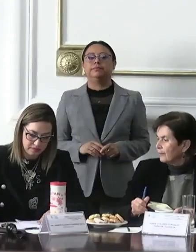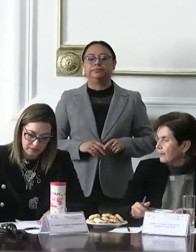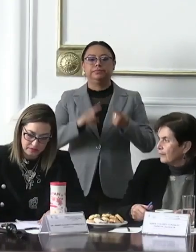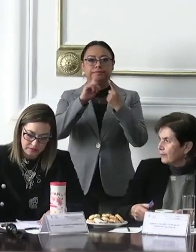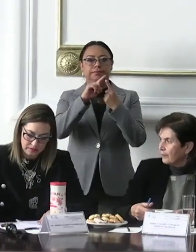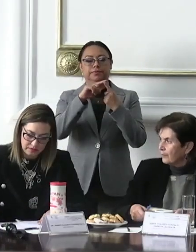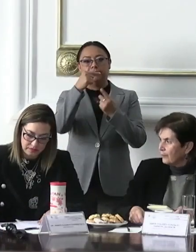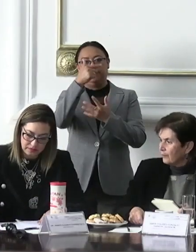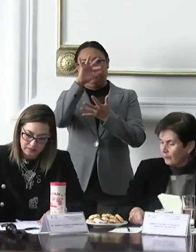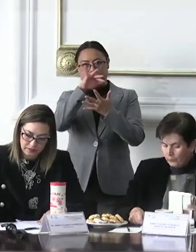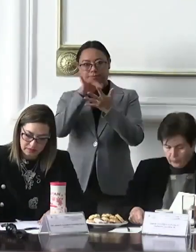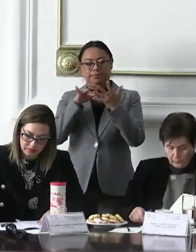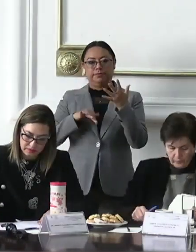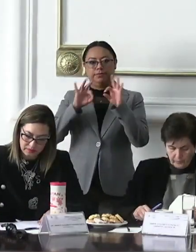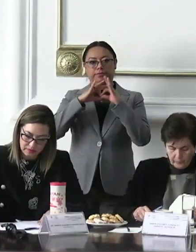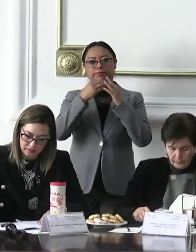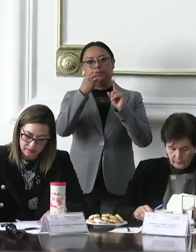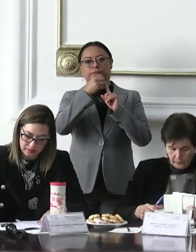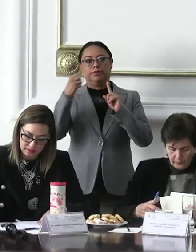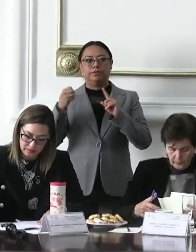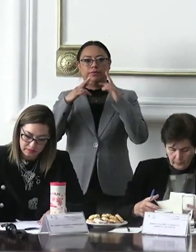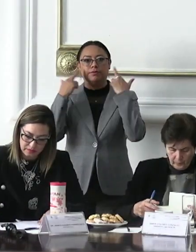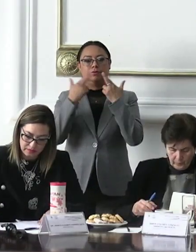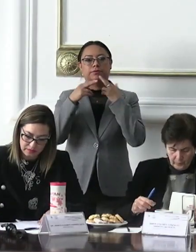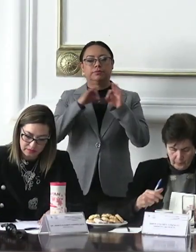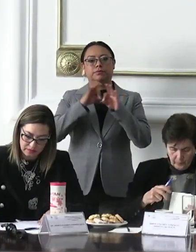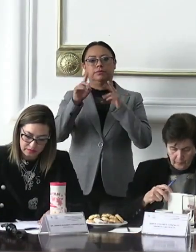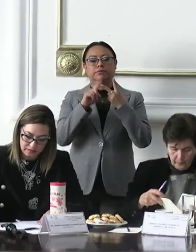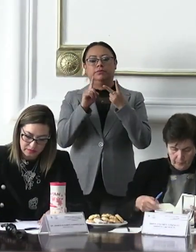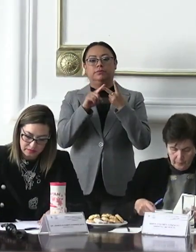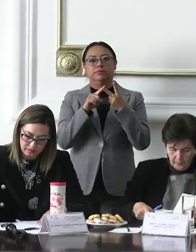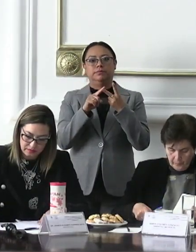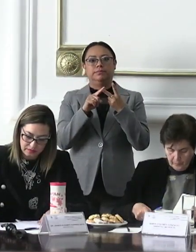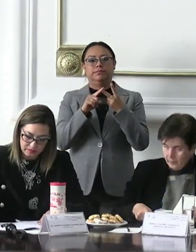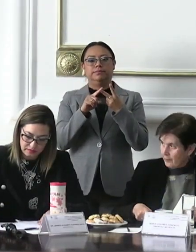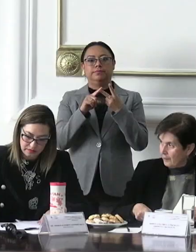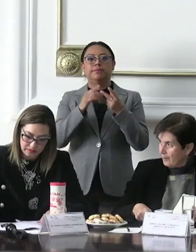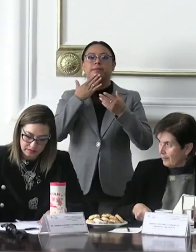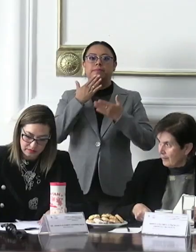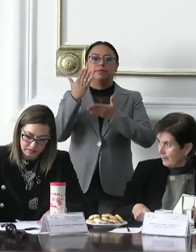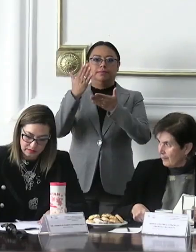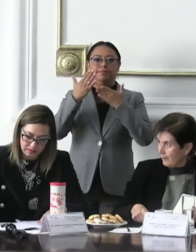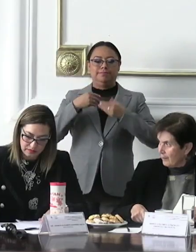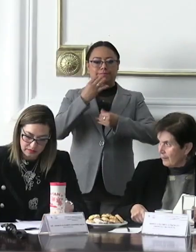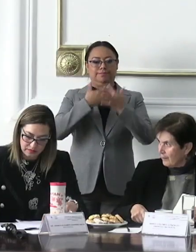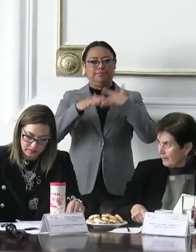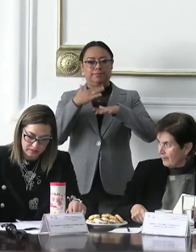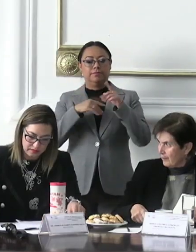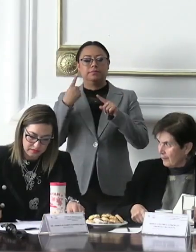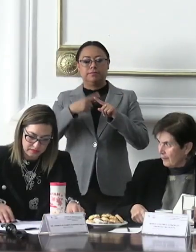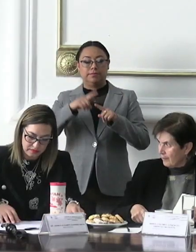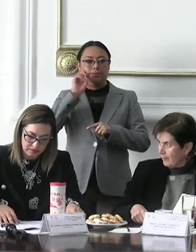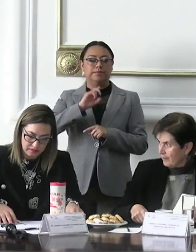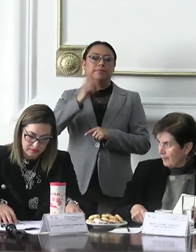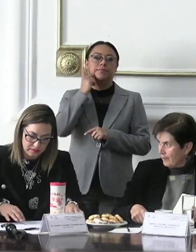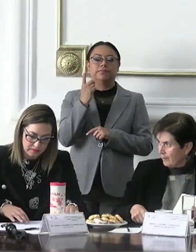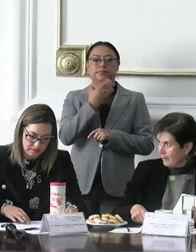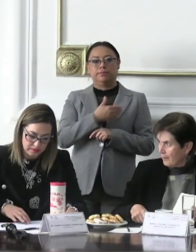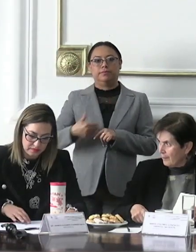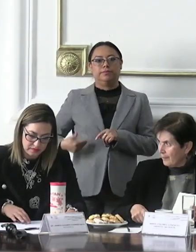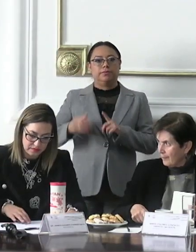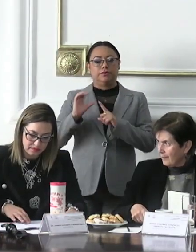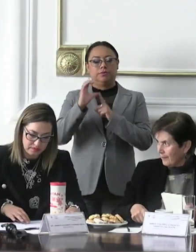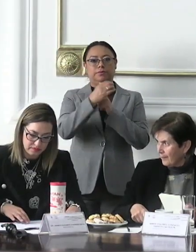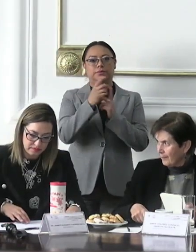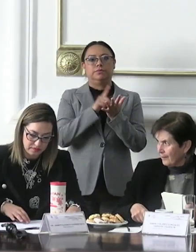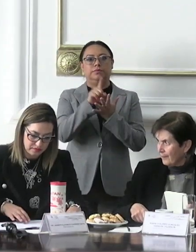Primero, lectura del formato de la mesa de trabajo. Segundo, palabras de bienvenida a cargo de la diputada presidenta de la Comisión